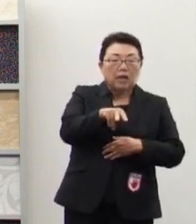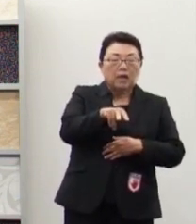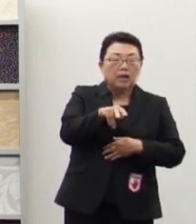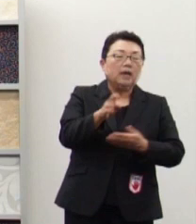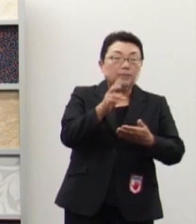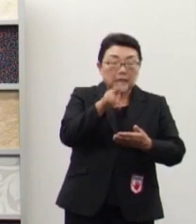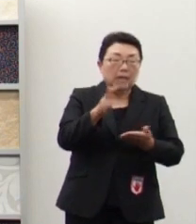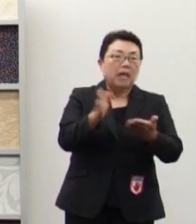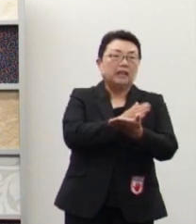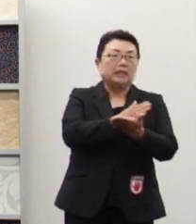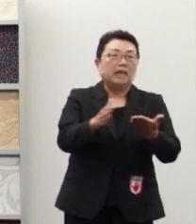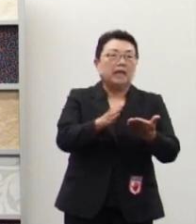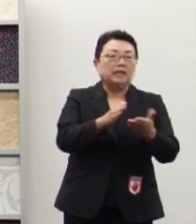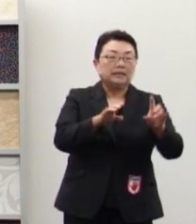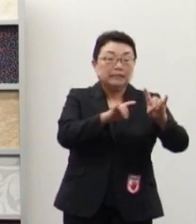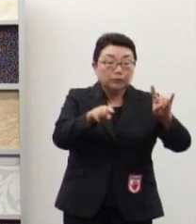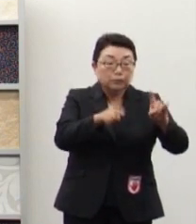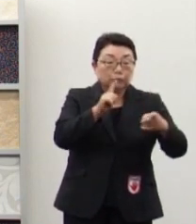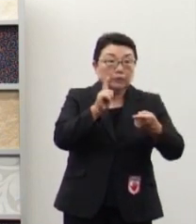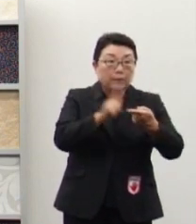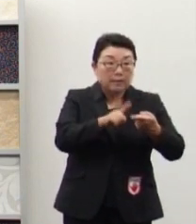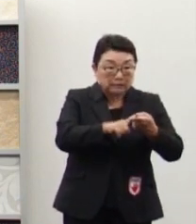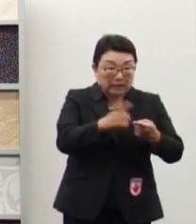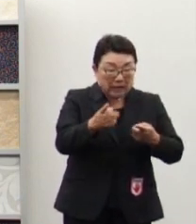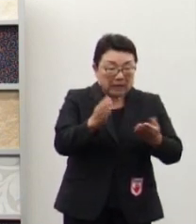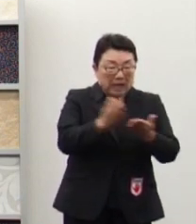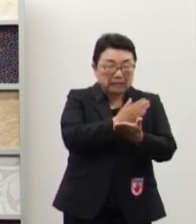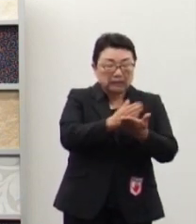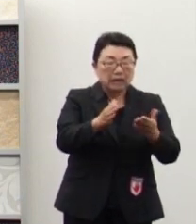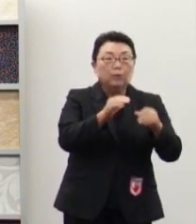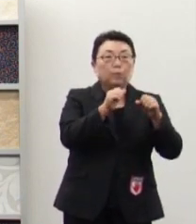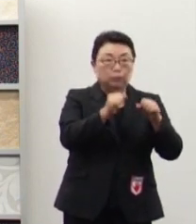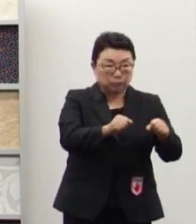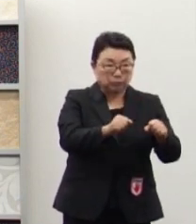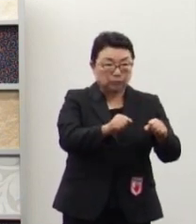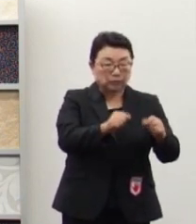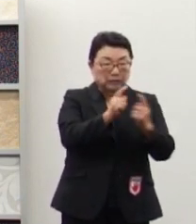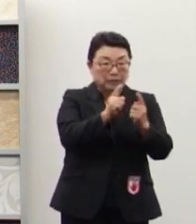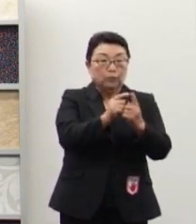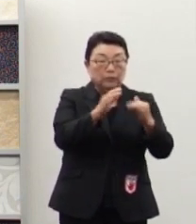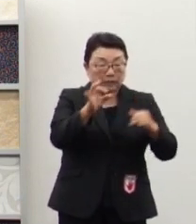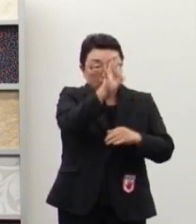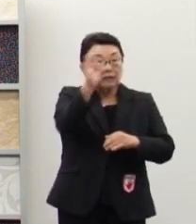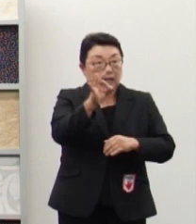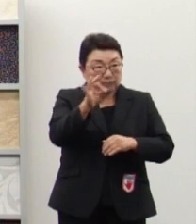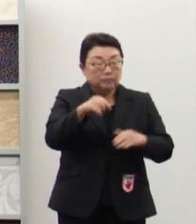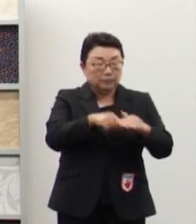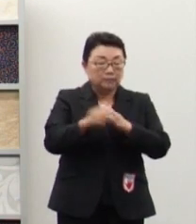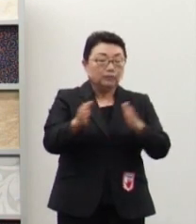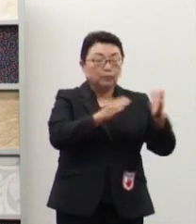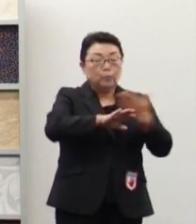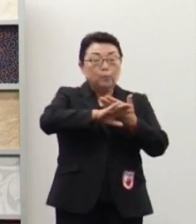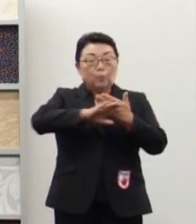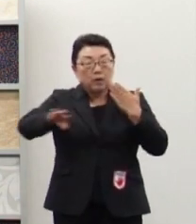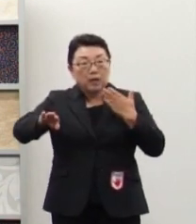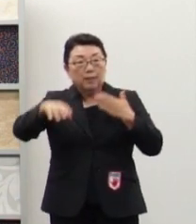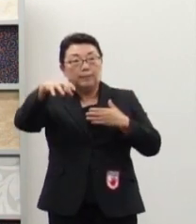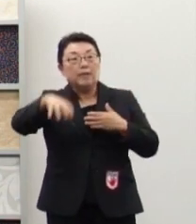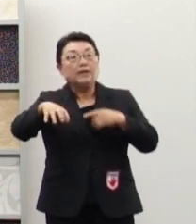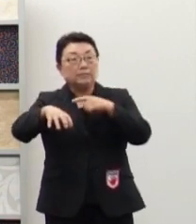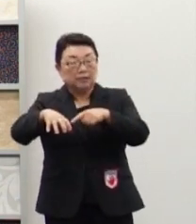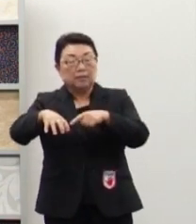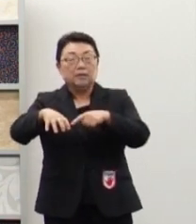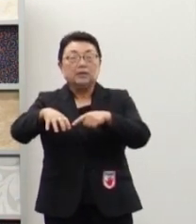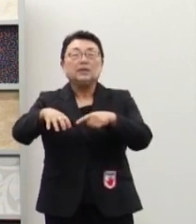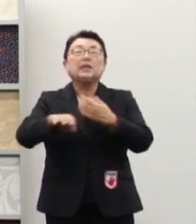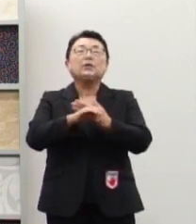入をしてその、基準に合う方をこう、探り出していくと、こういうことをやります。でそれ以外の場合は今申し上げ